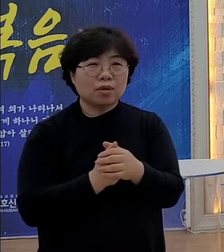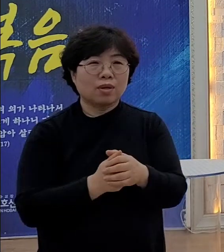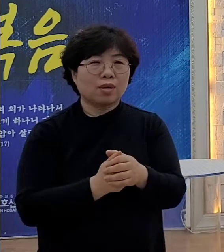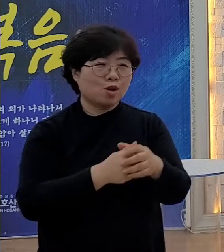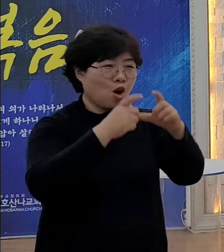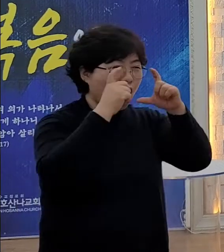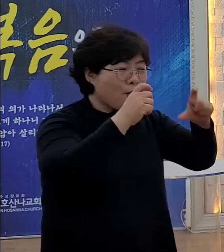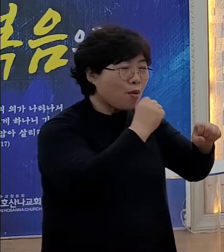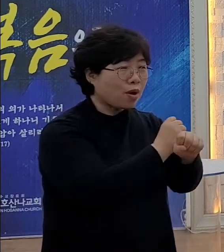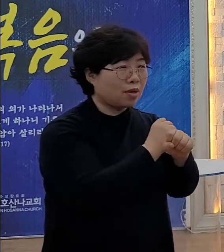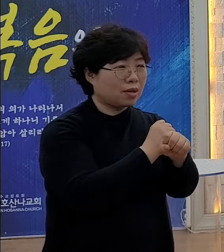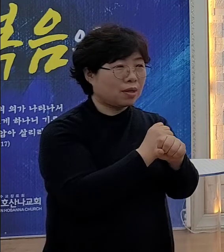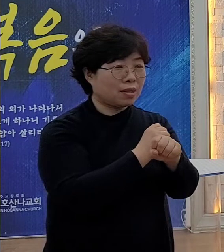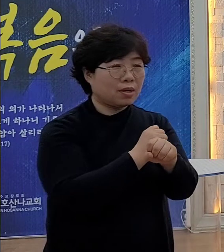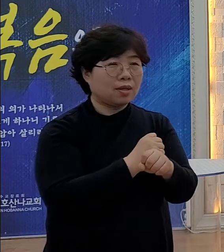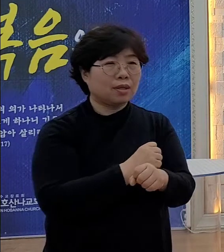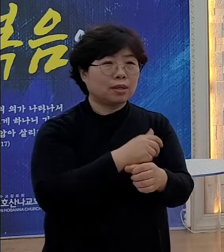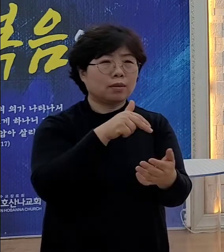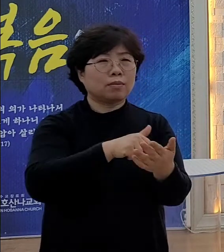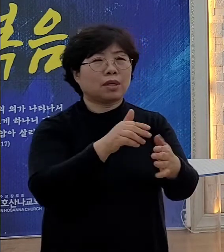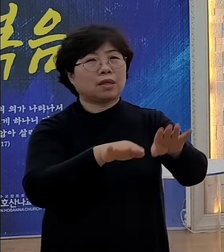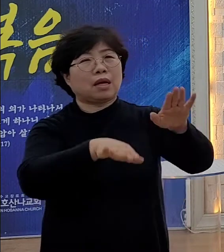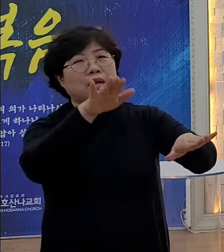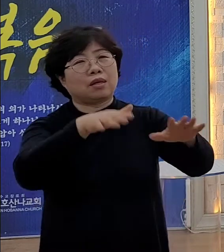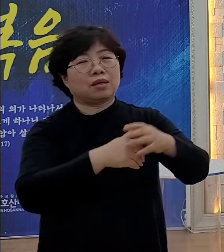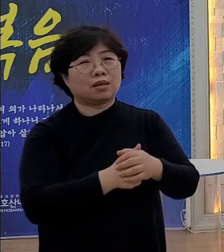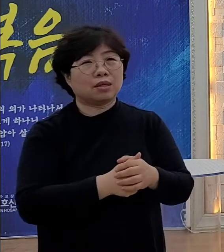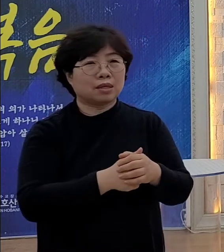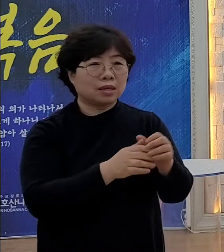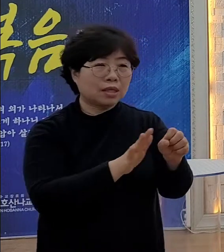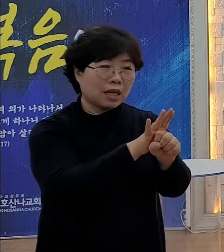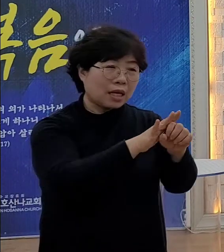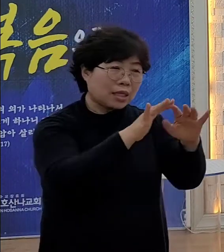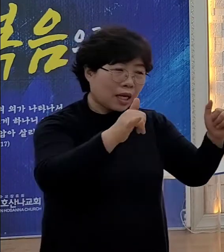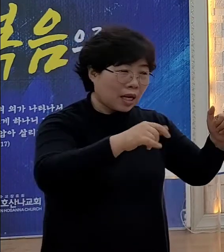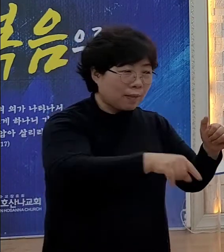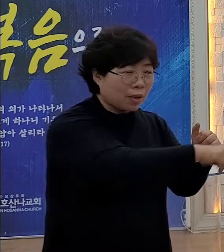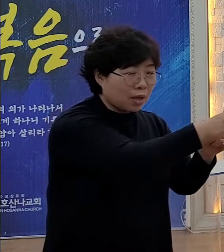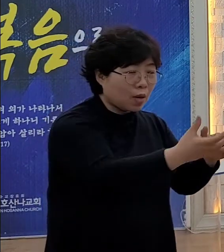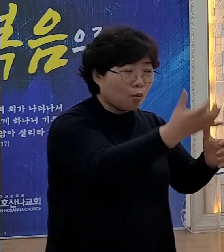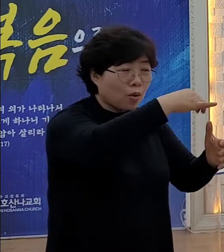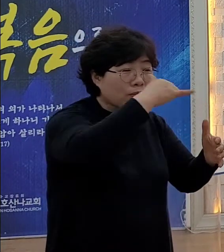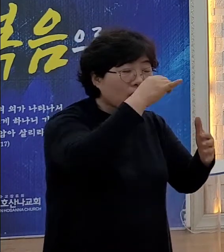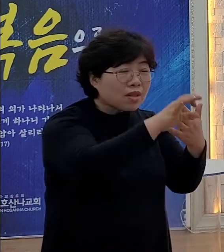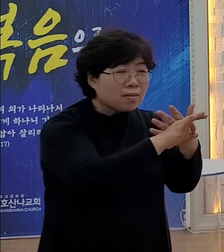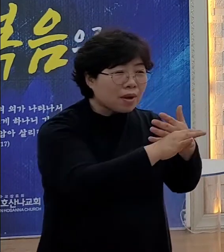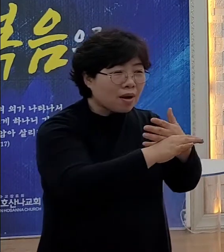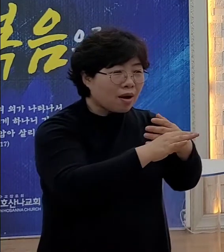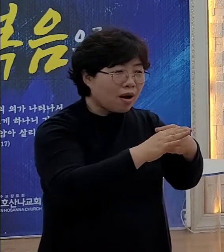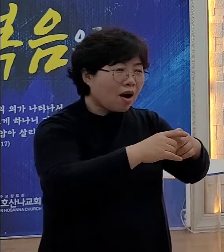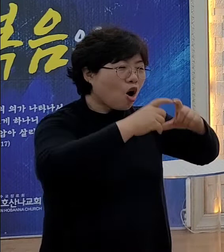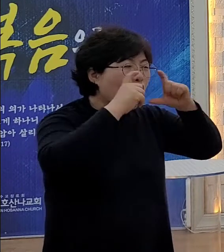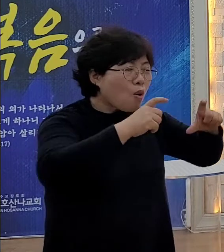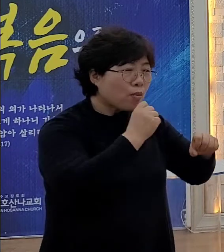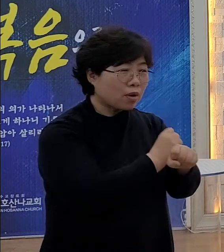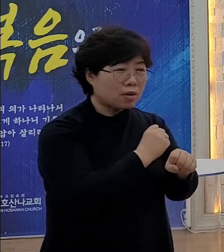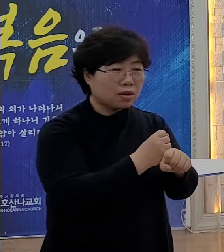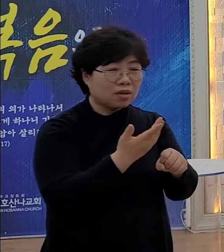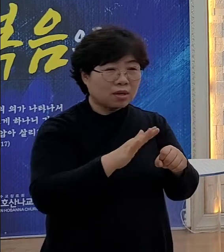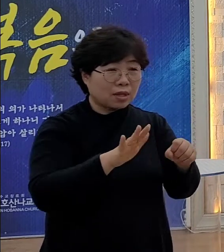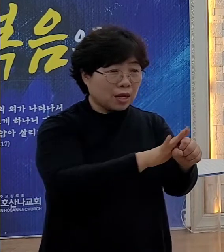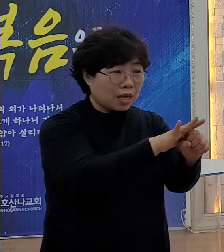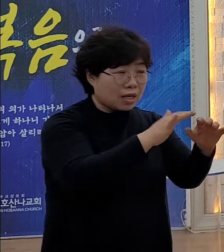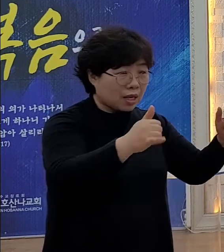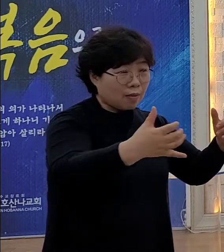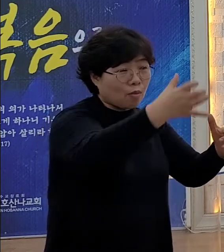들어가세요. 제가 사랑하는 집사님이었다면, 우리 가족이었다면 거기 가서 얘기했겠죠. 여러분,